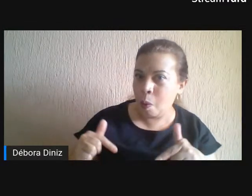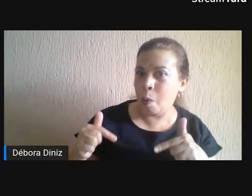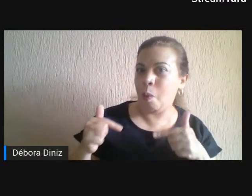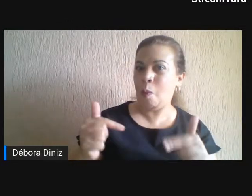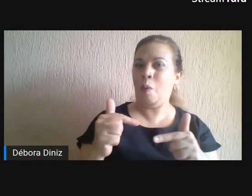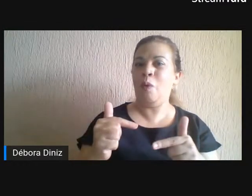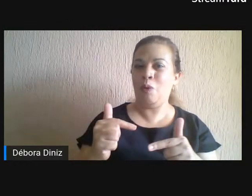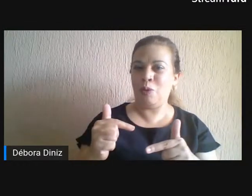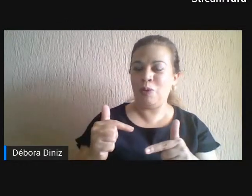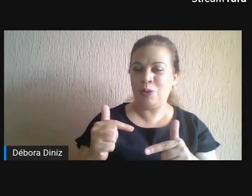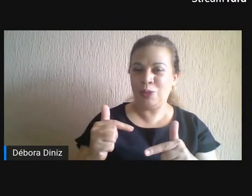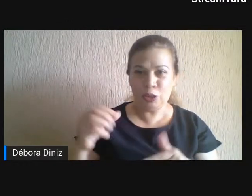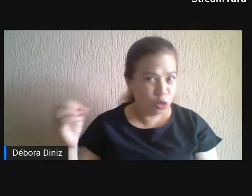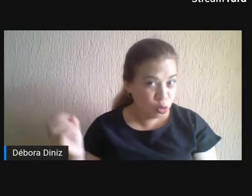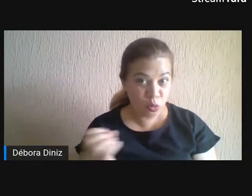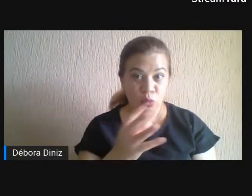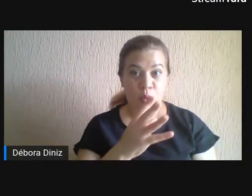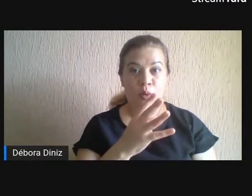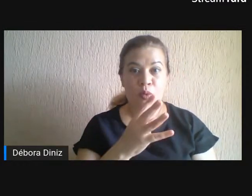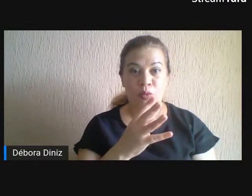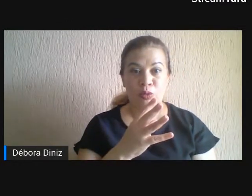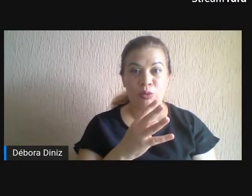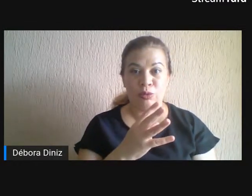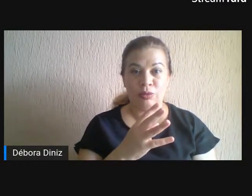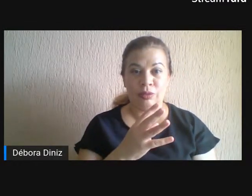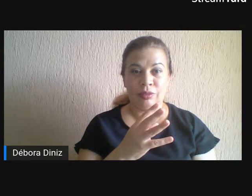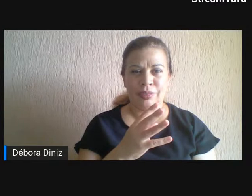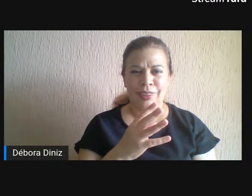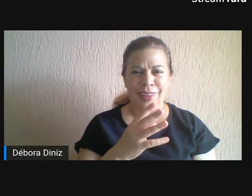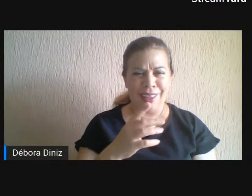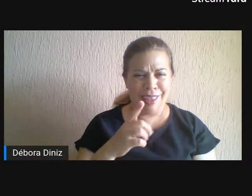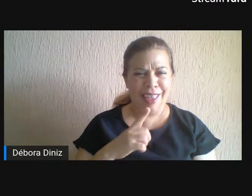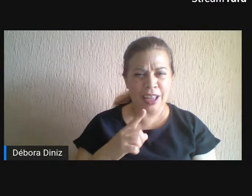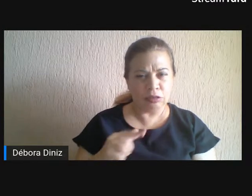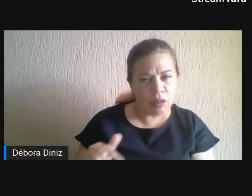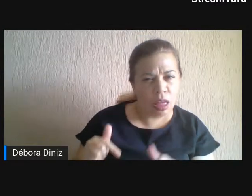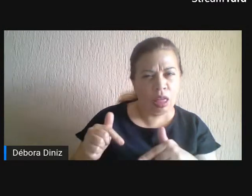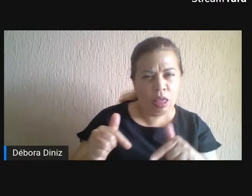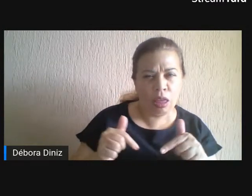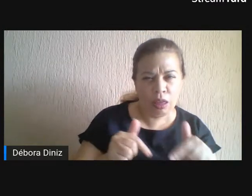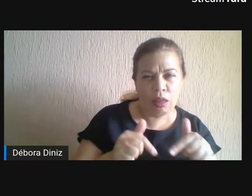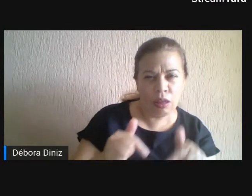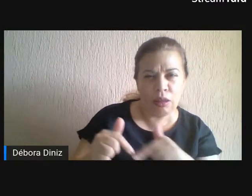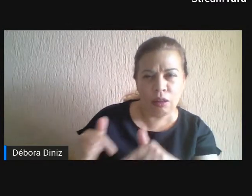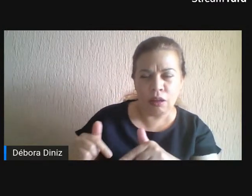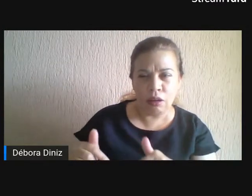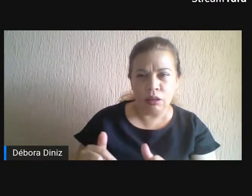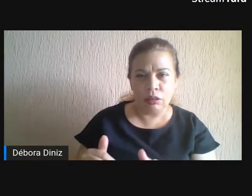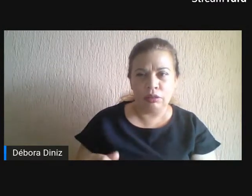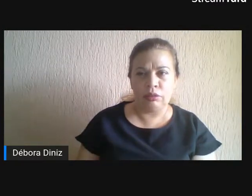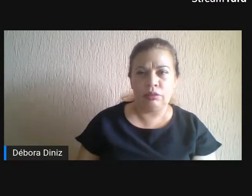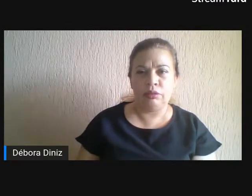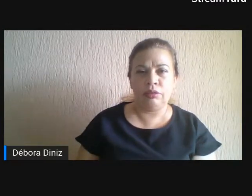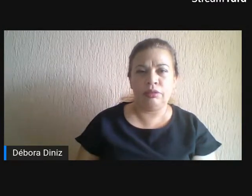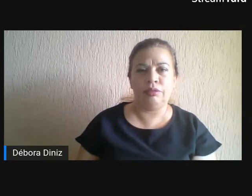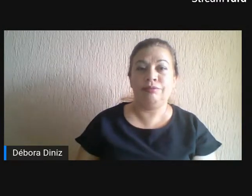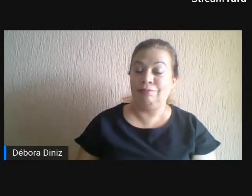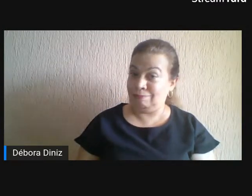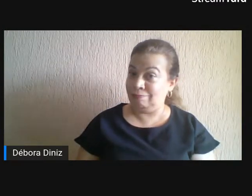Todo conhecimento, ele é contestador. Por isso que educação conservadora é um